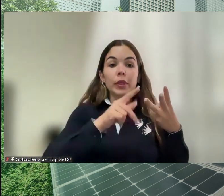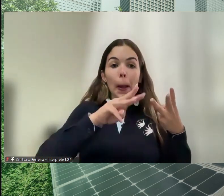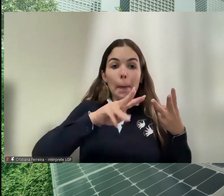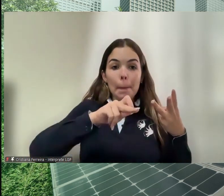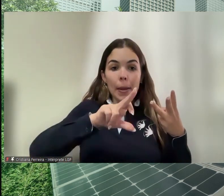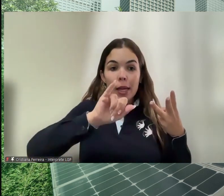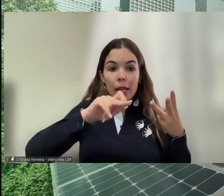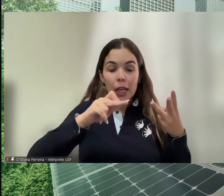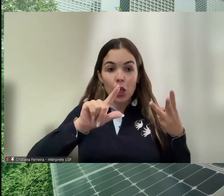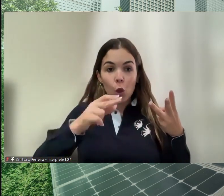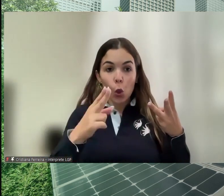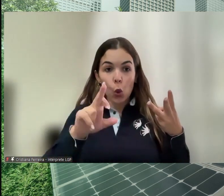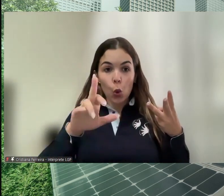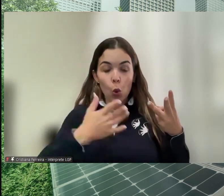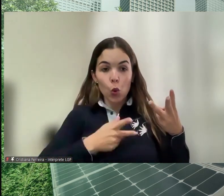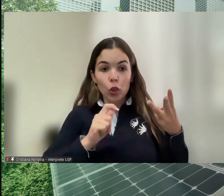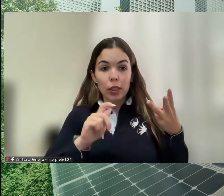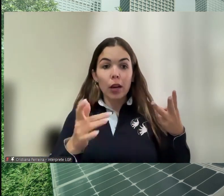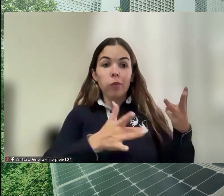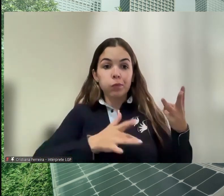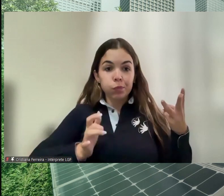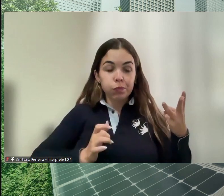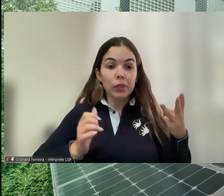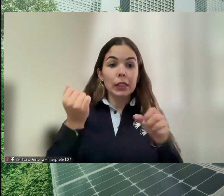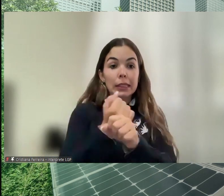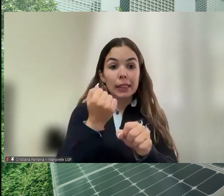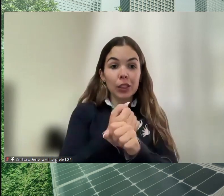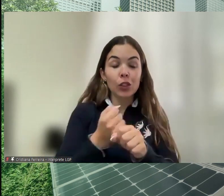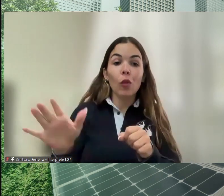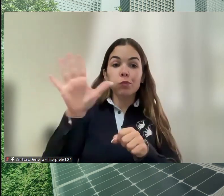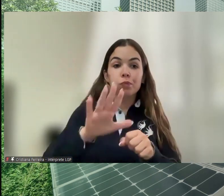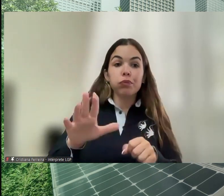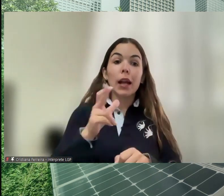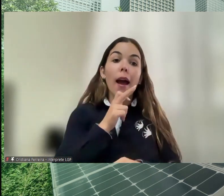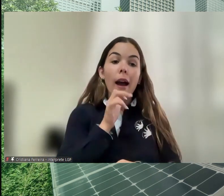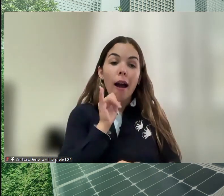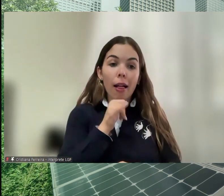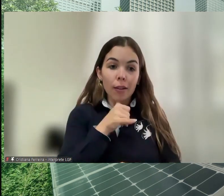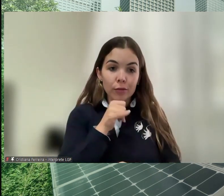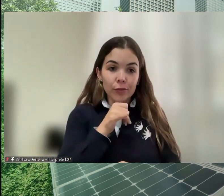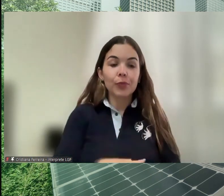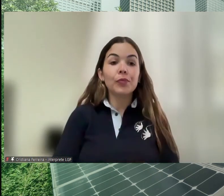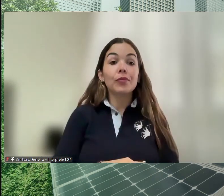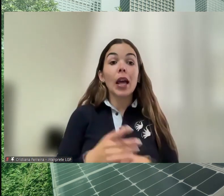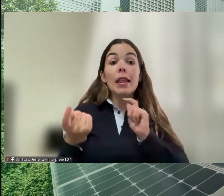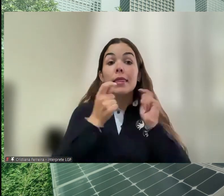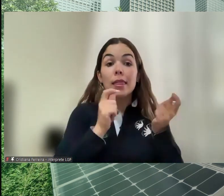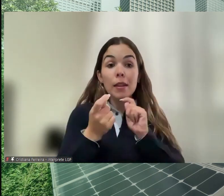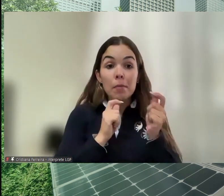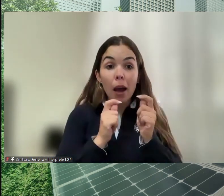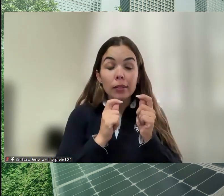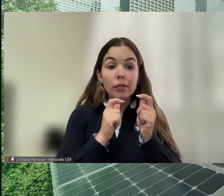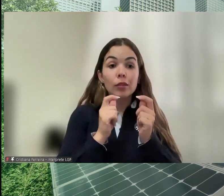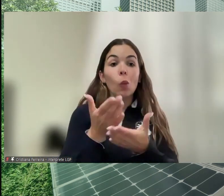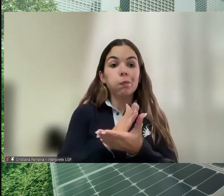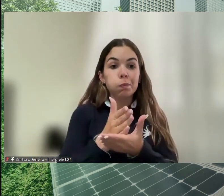Carvalho, Diretora de Serviços de Desenvolvimento Regional na CCDR Algarve. O debate será moderado por Graça Brites,